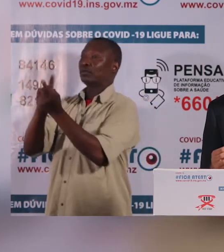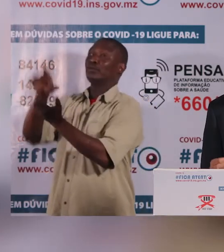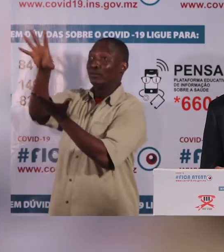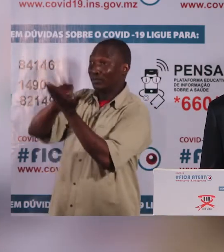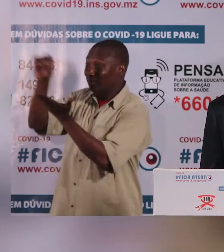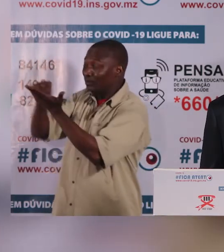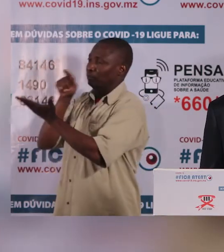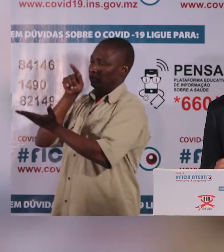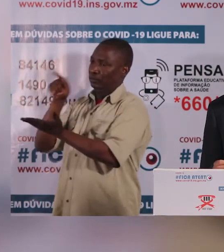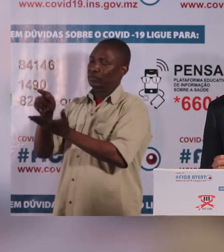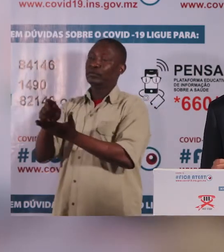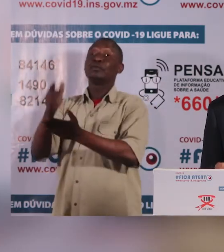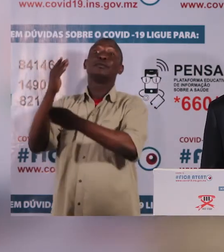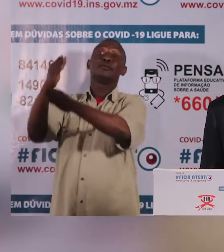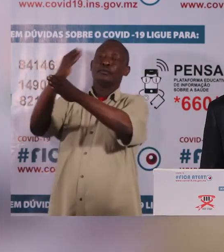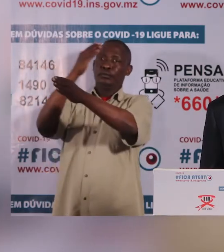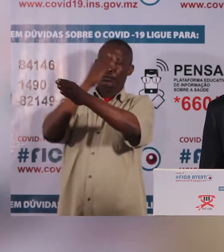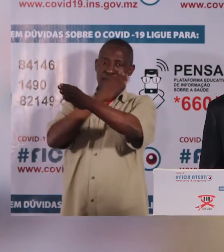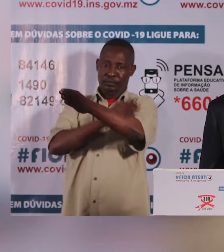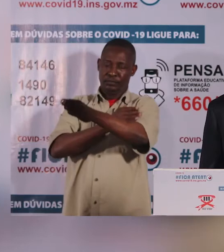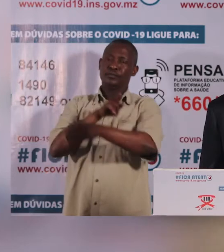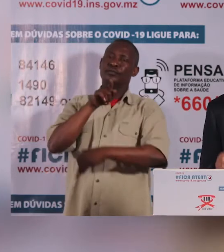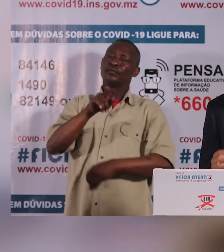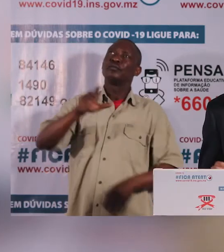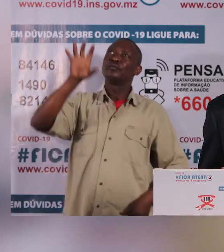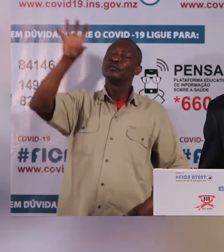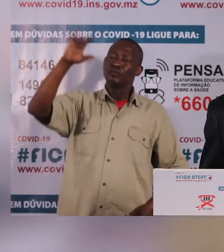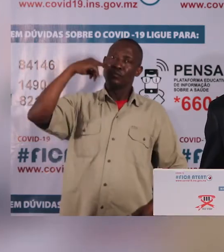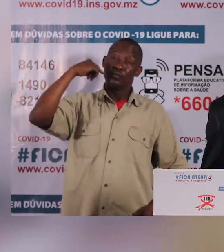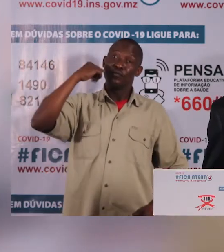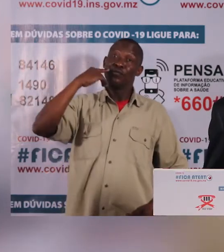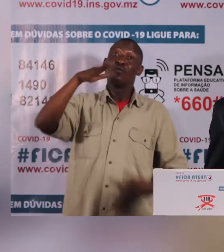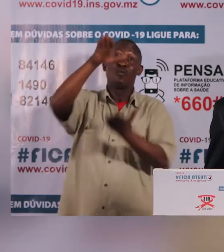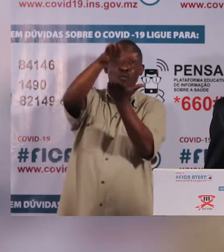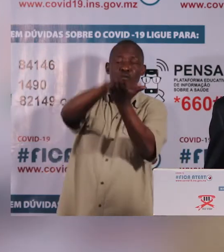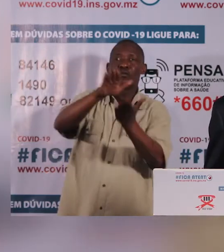casos assume uma importância menor na nossa epidemia total.